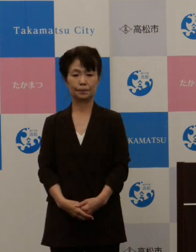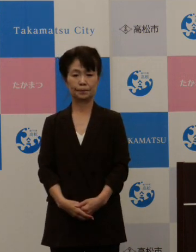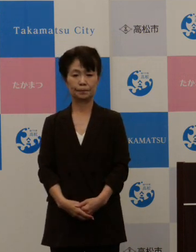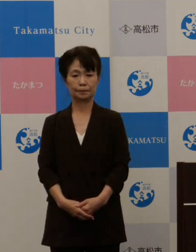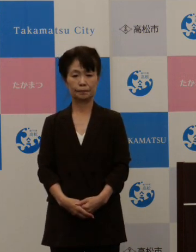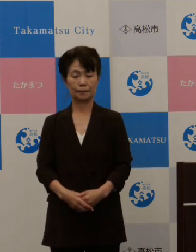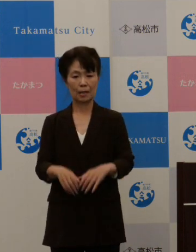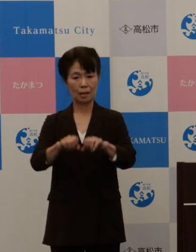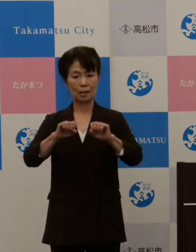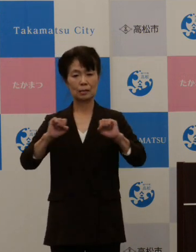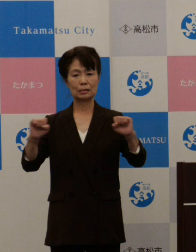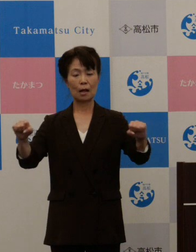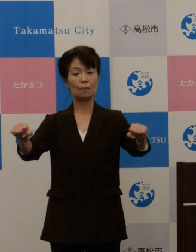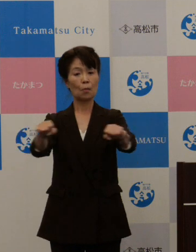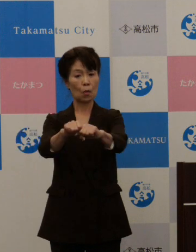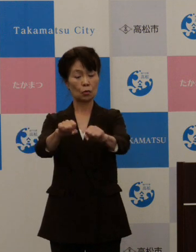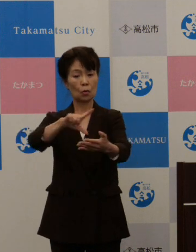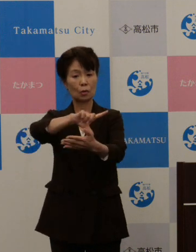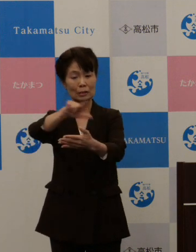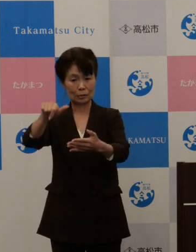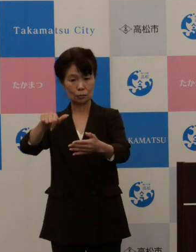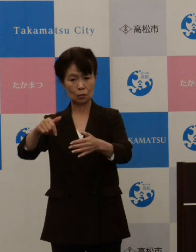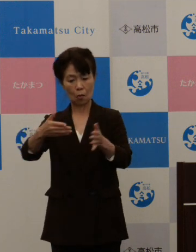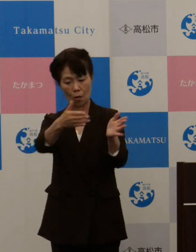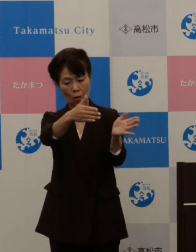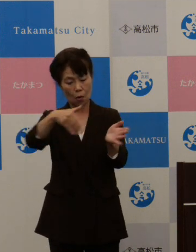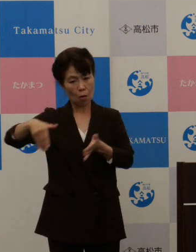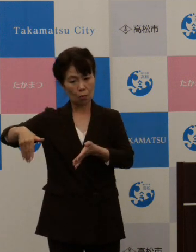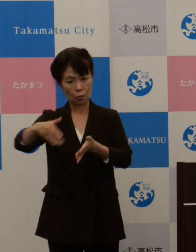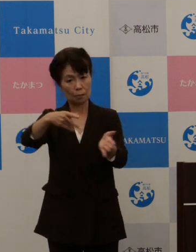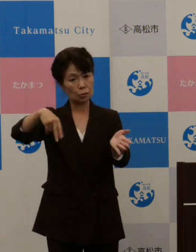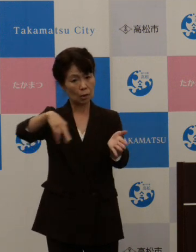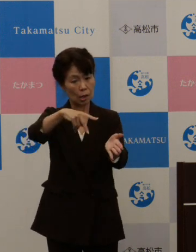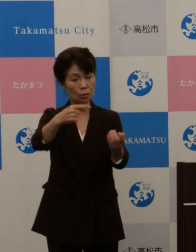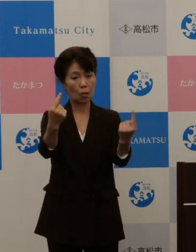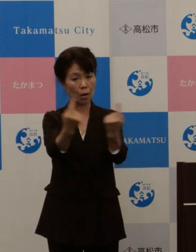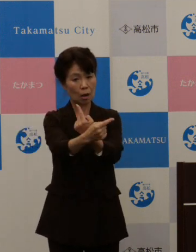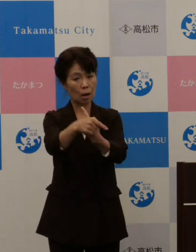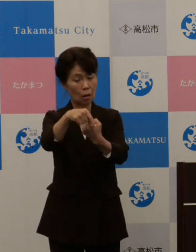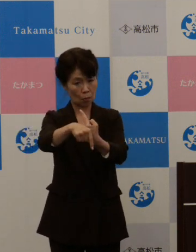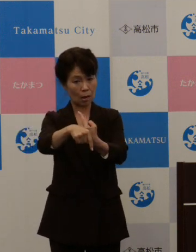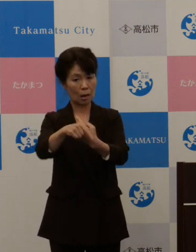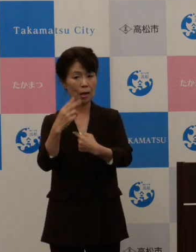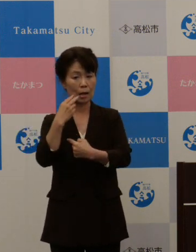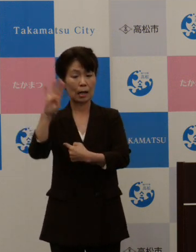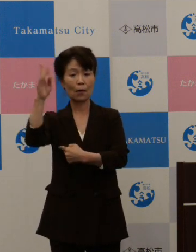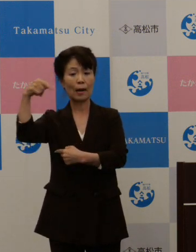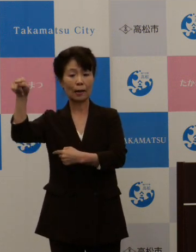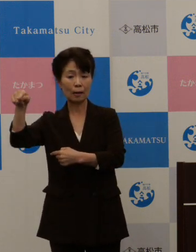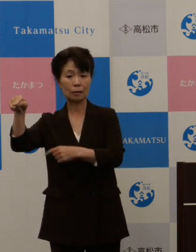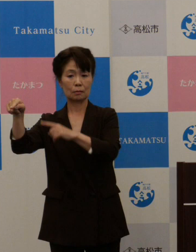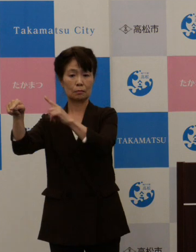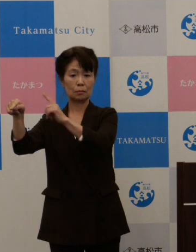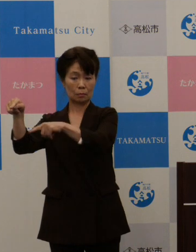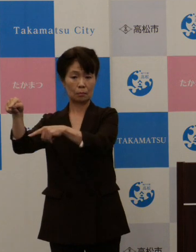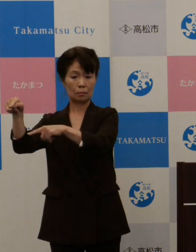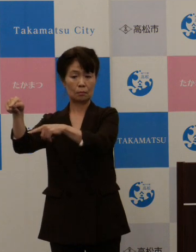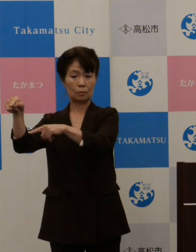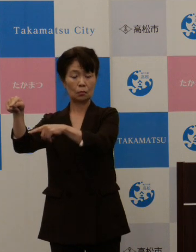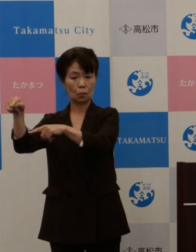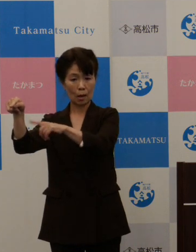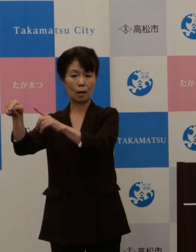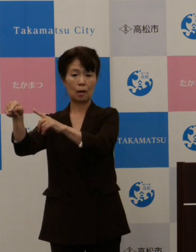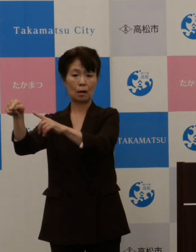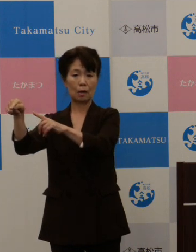サンポート地区のプロムナード化計画については、香川県での、香川県